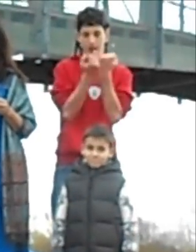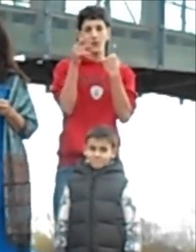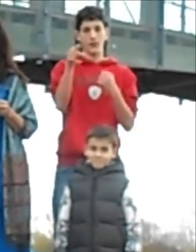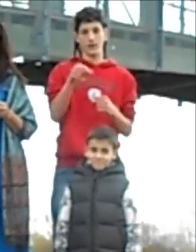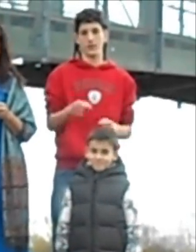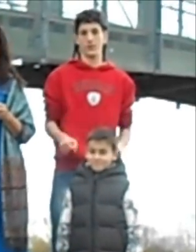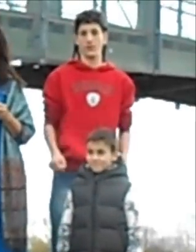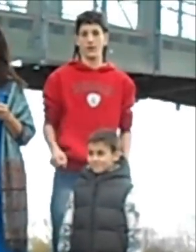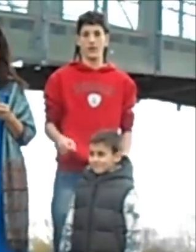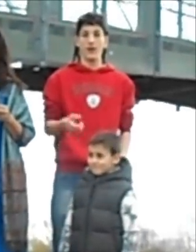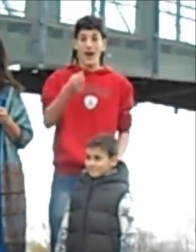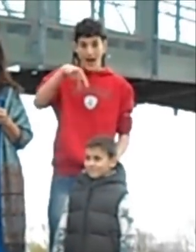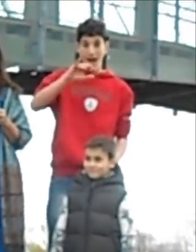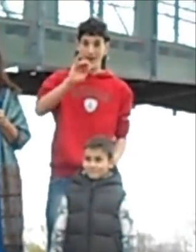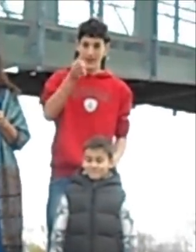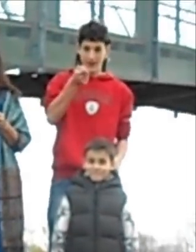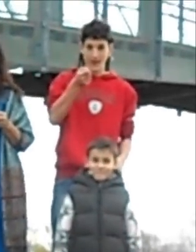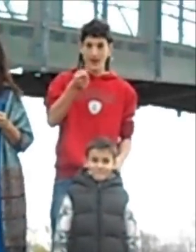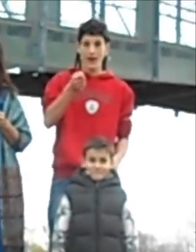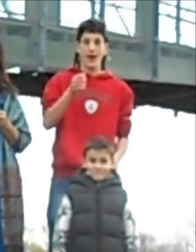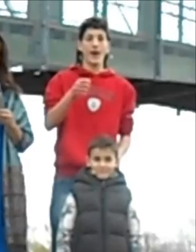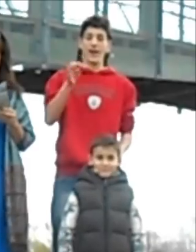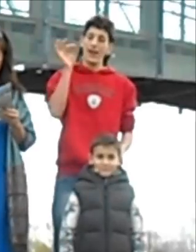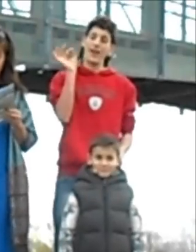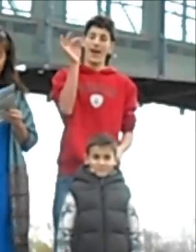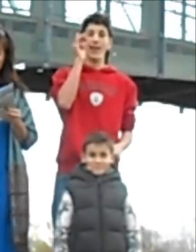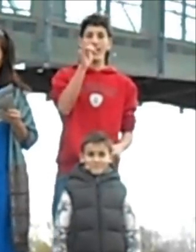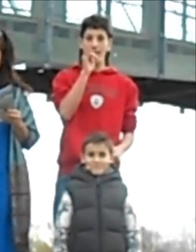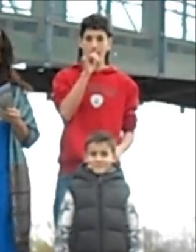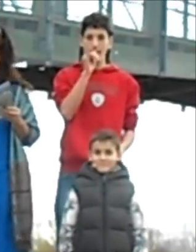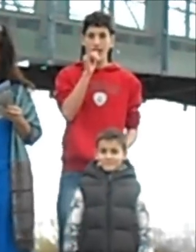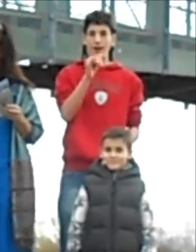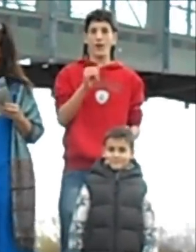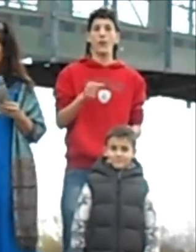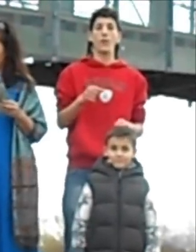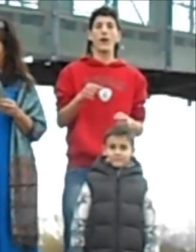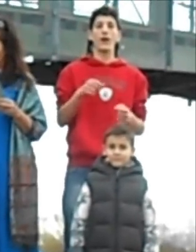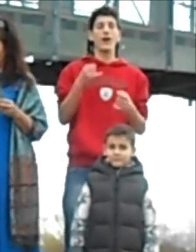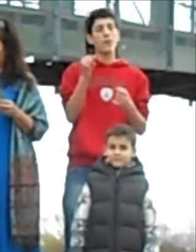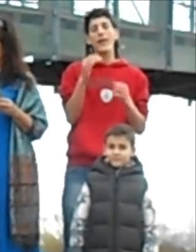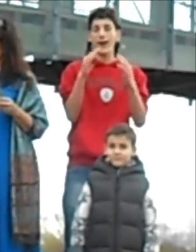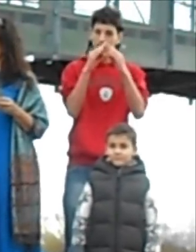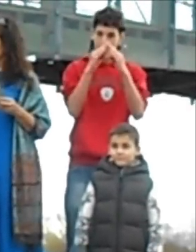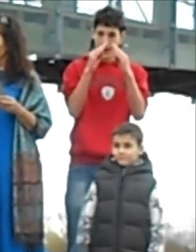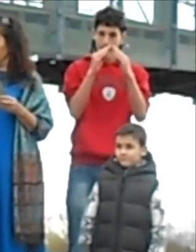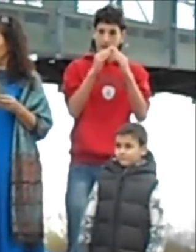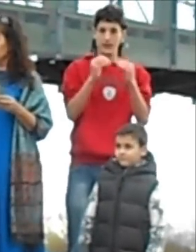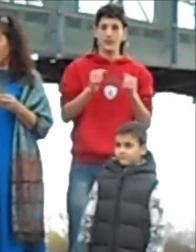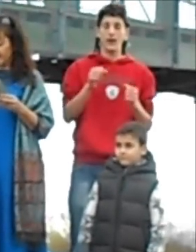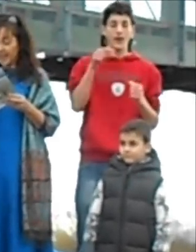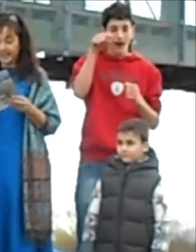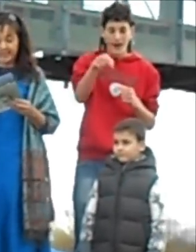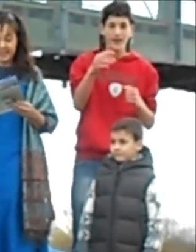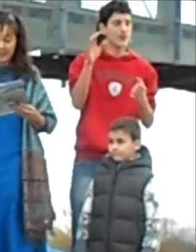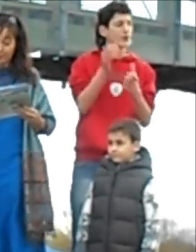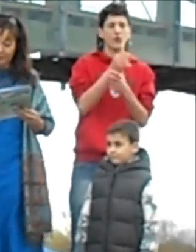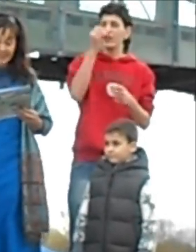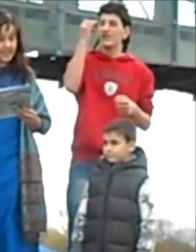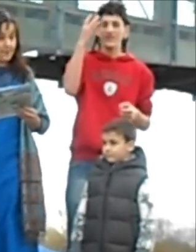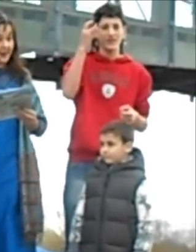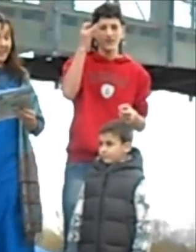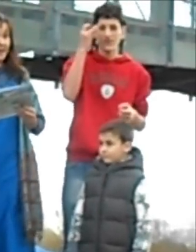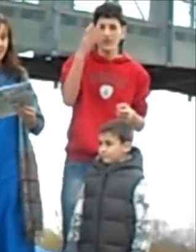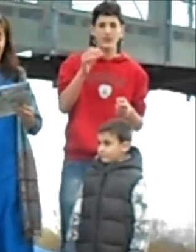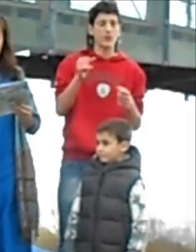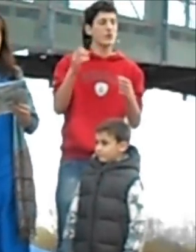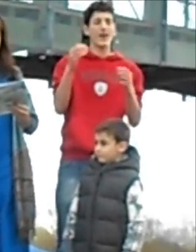dute. Aniak, uretako maitagarriak utziko dio etxea, bertan goza dezaten,